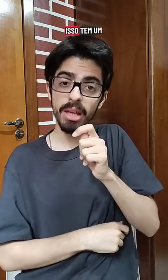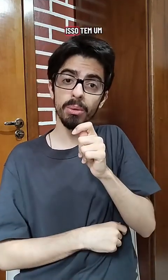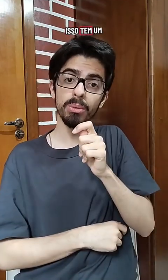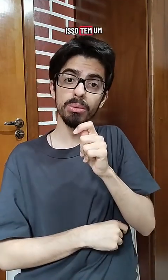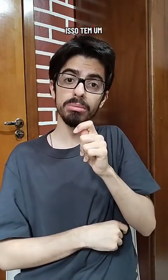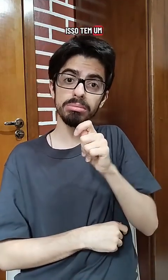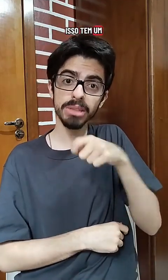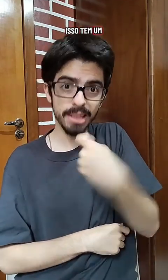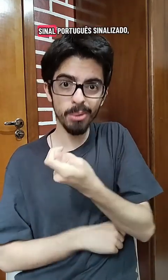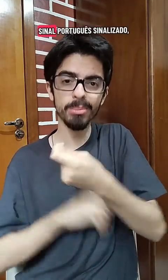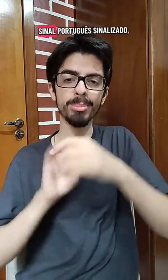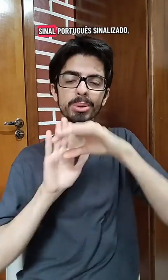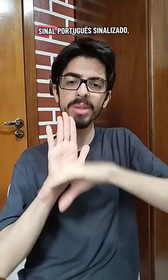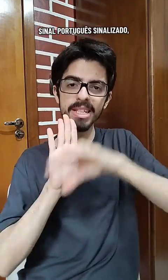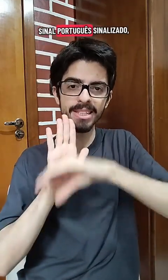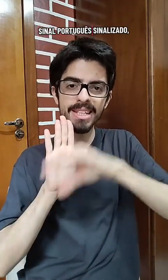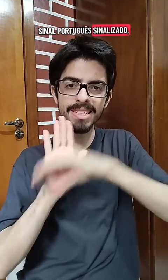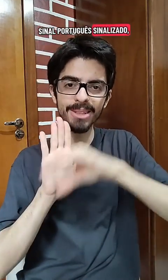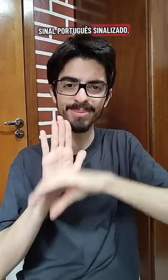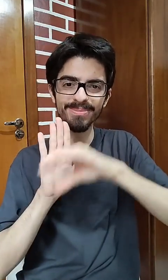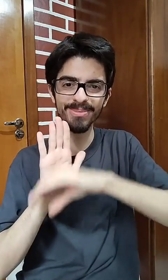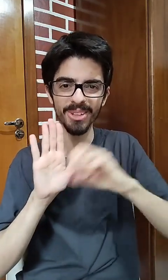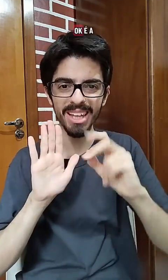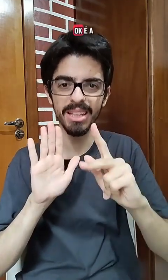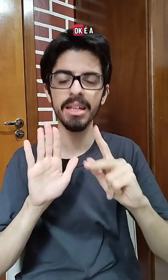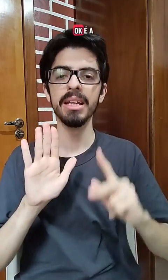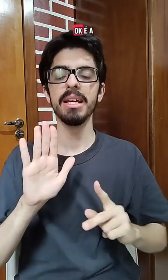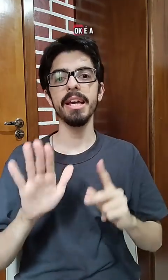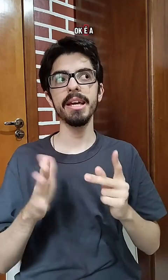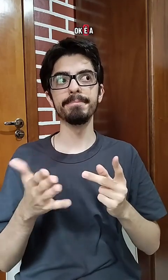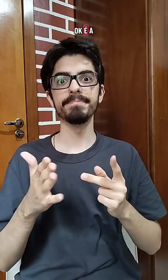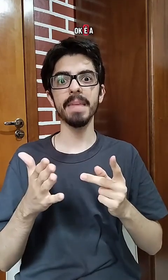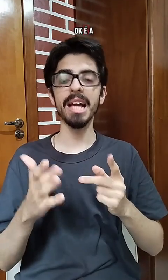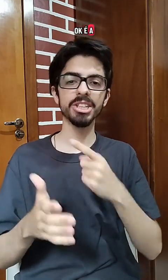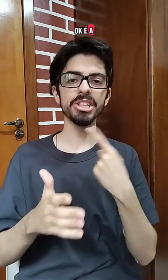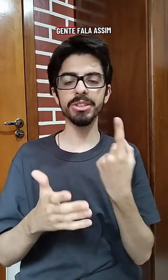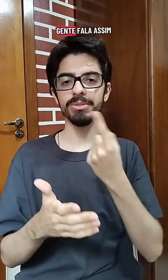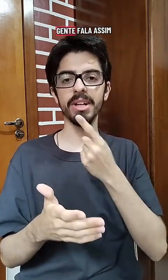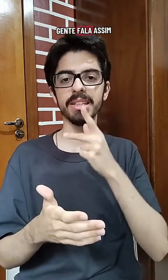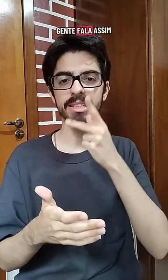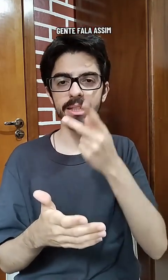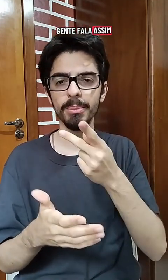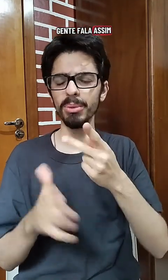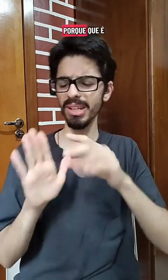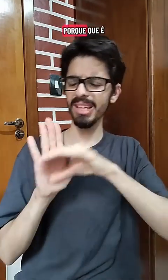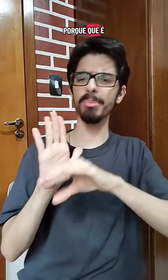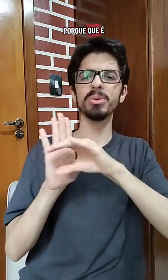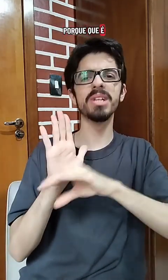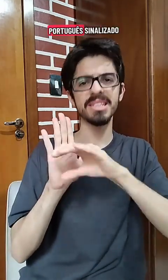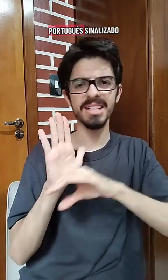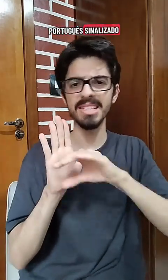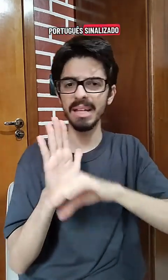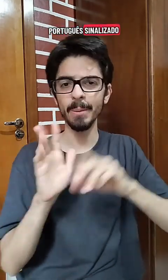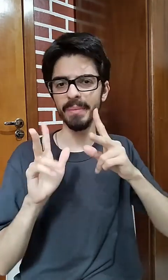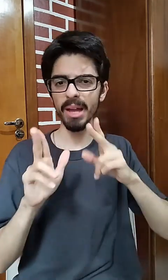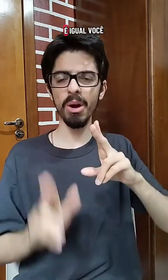tem um sinal, português sinalizado, ok? A gente fala assim, o que é português sinalizado? É igual